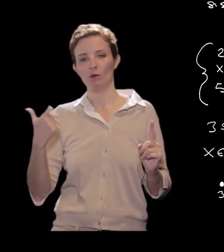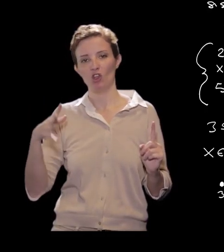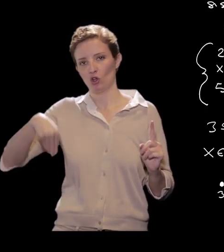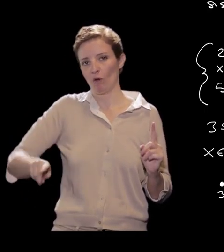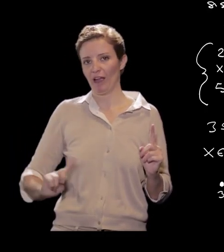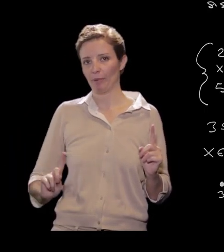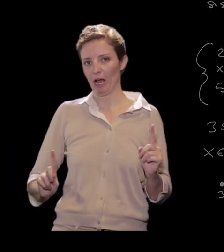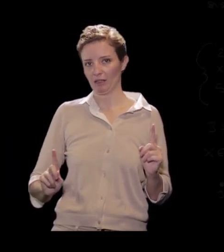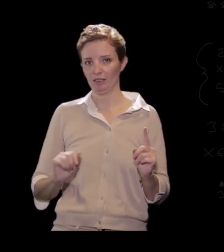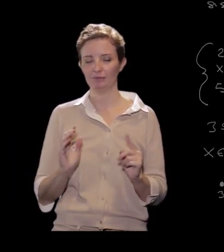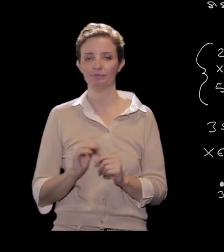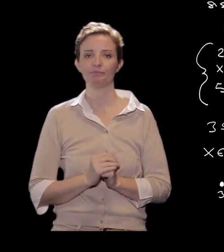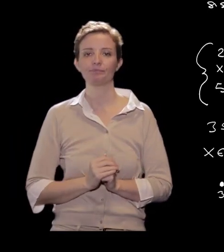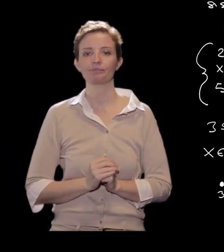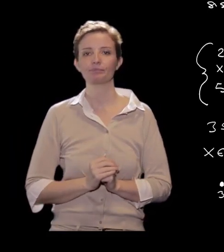incluso